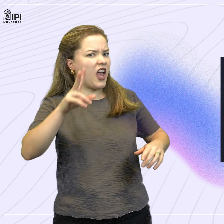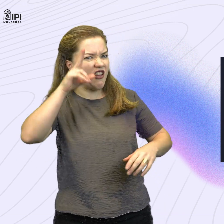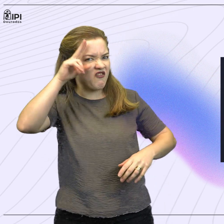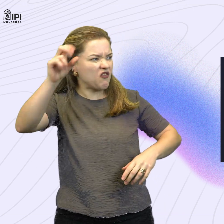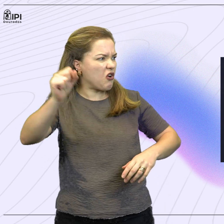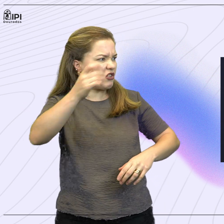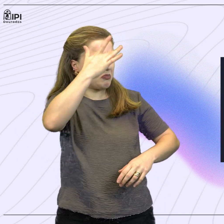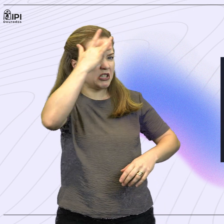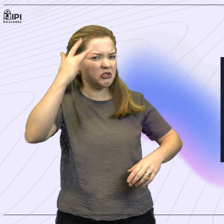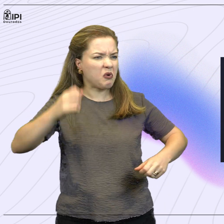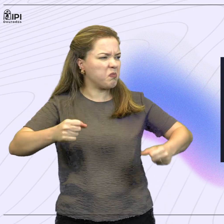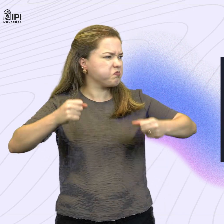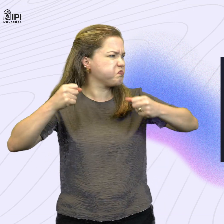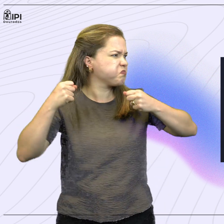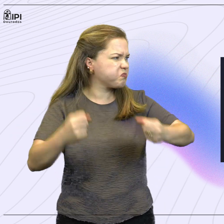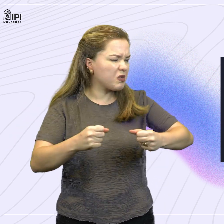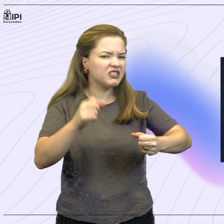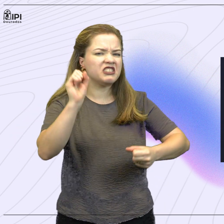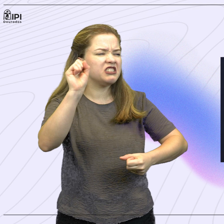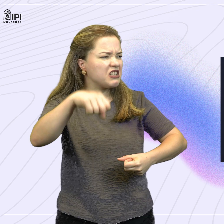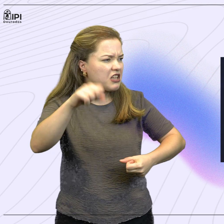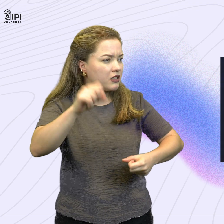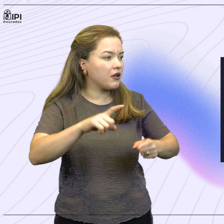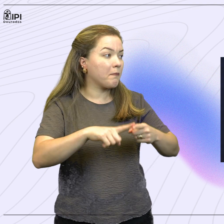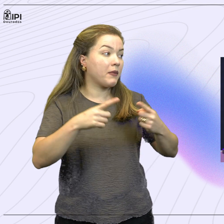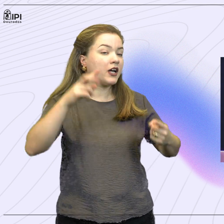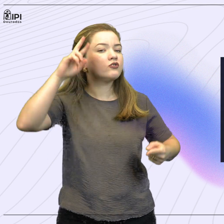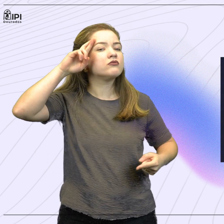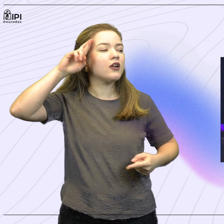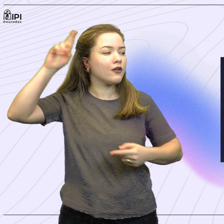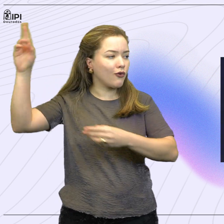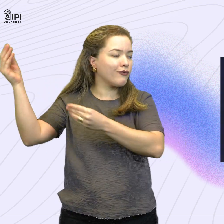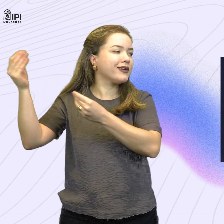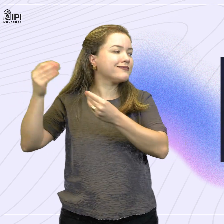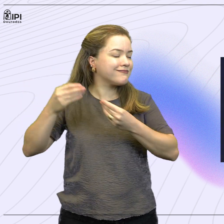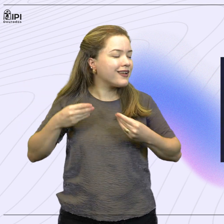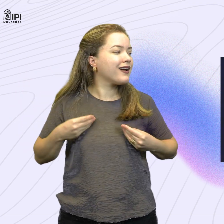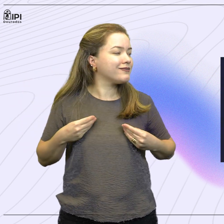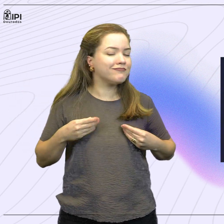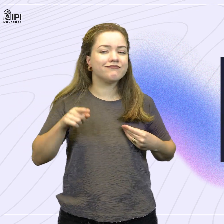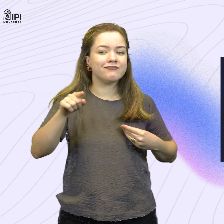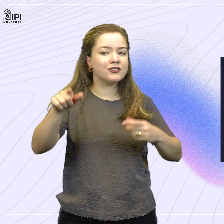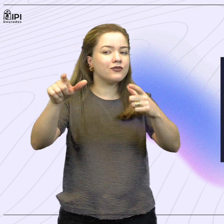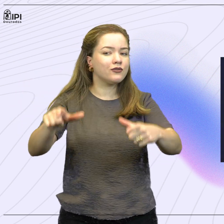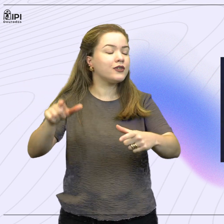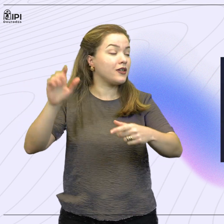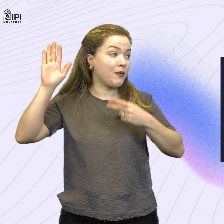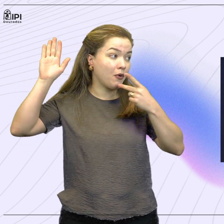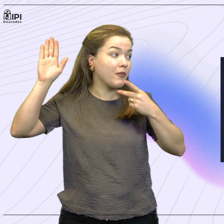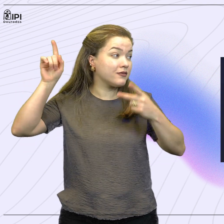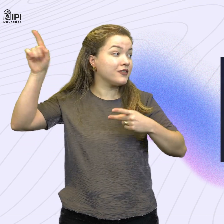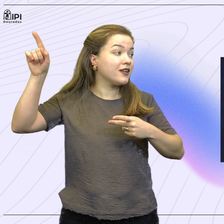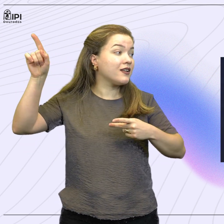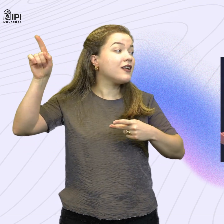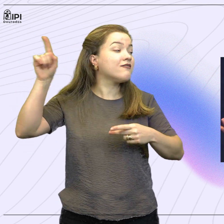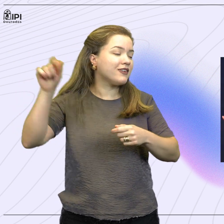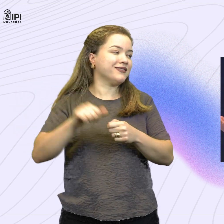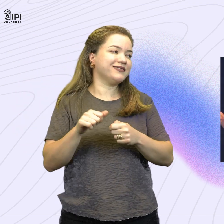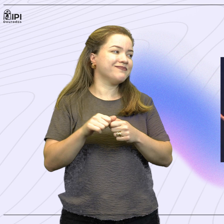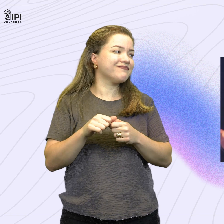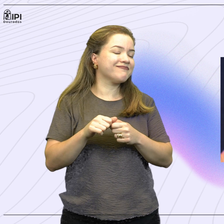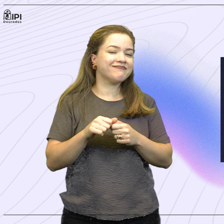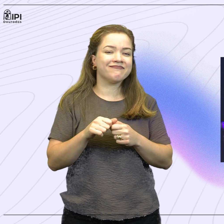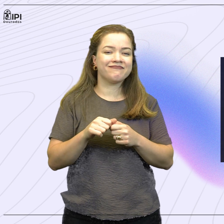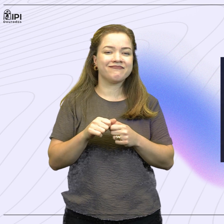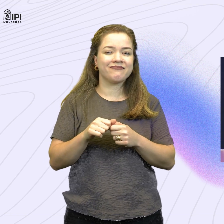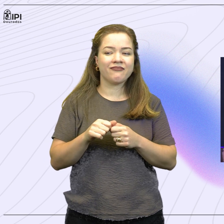tem gente lá sim, mas o Senhor vai nos dar essa terra, o Senhor vai cumprir a sua promessa sobre nossas vidas. E Caleb